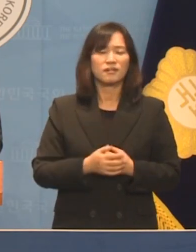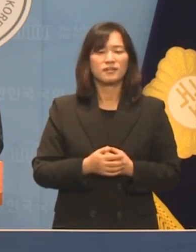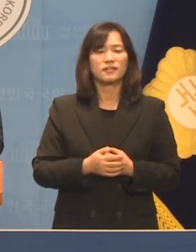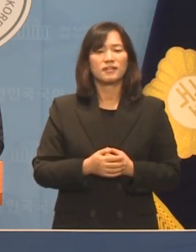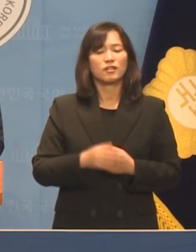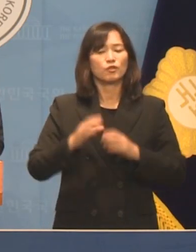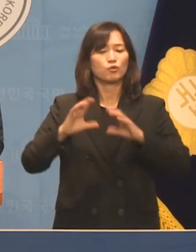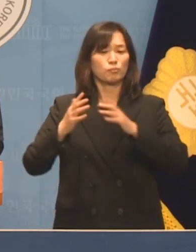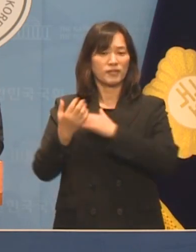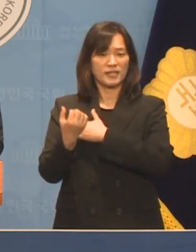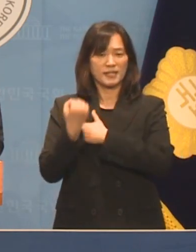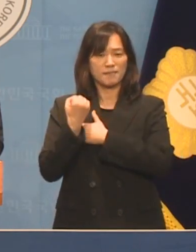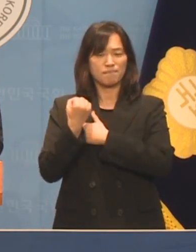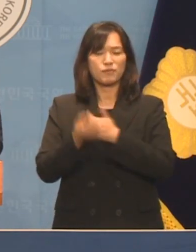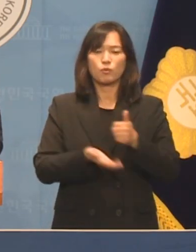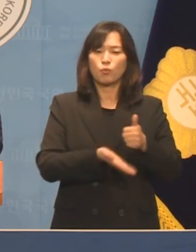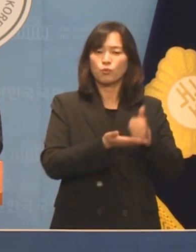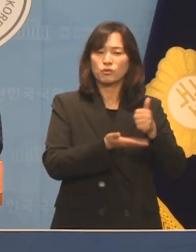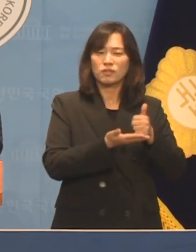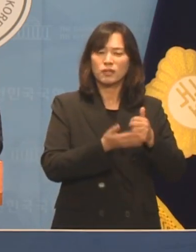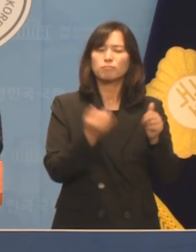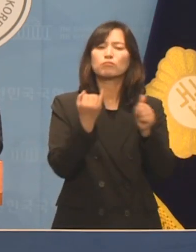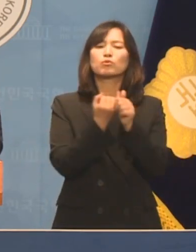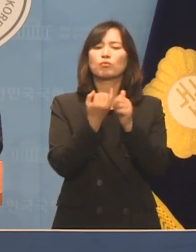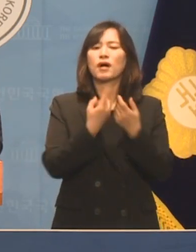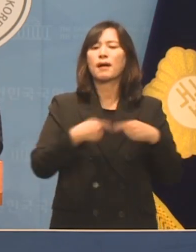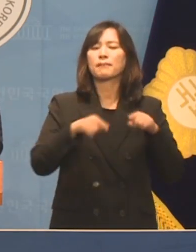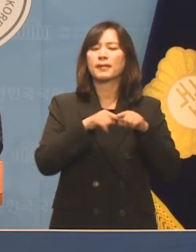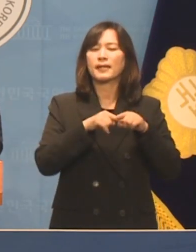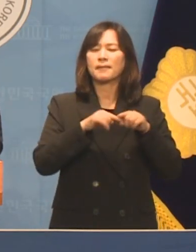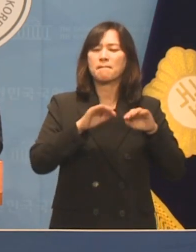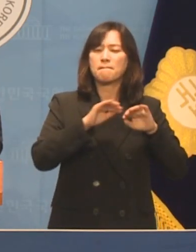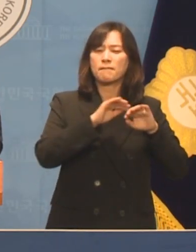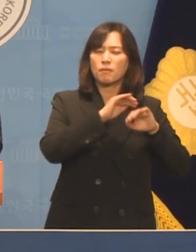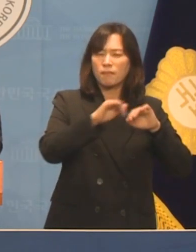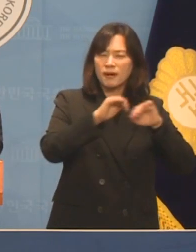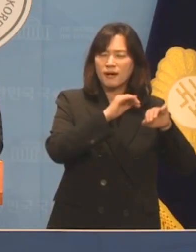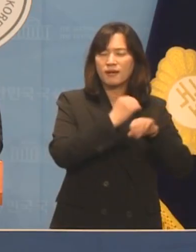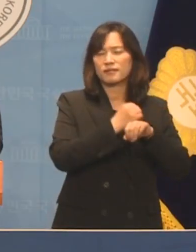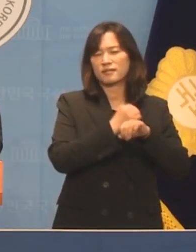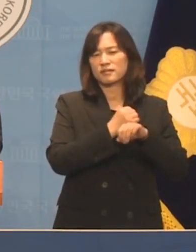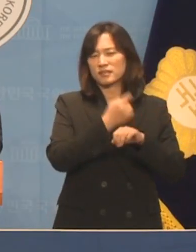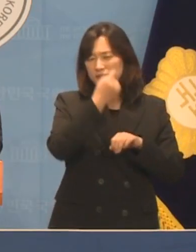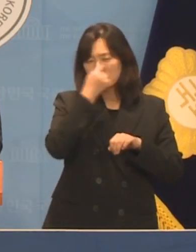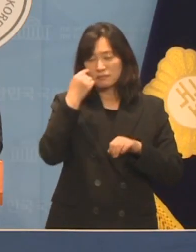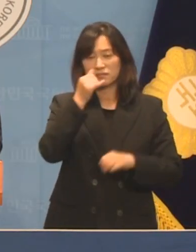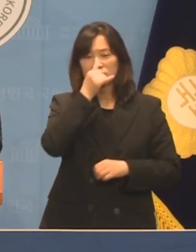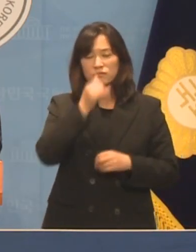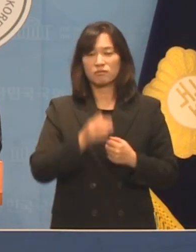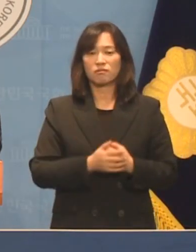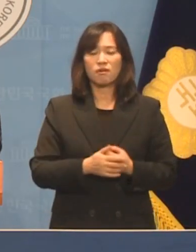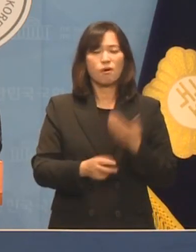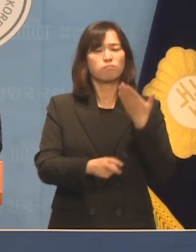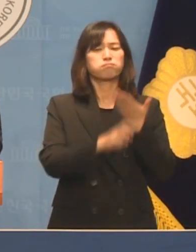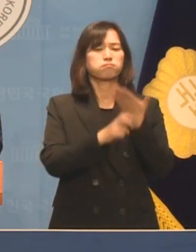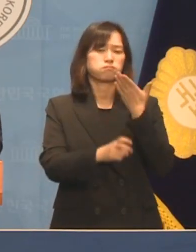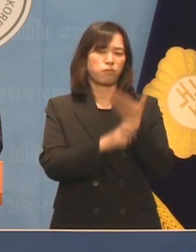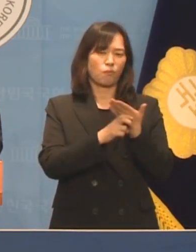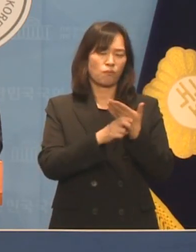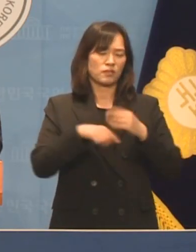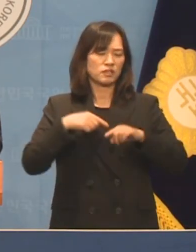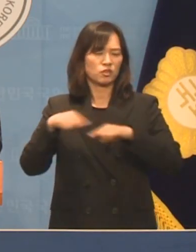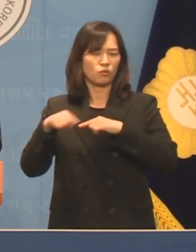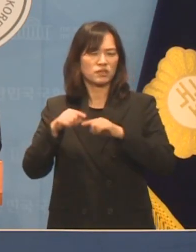이제 국민의힘 공천에 부부가 같이 관여했다는 명확한 증거들이 나오고 있습니다. 이들은 기형적이고 불법적인